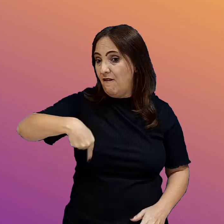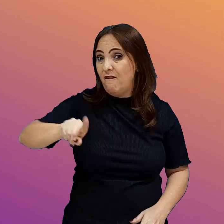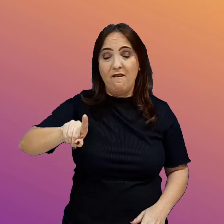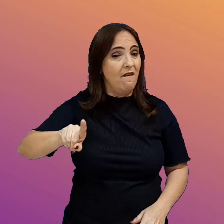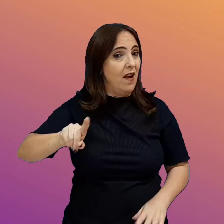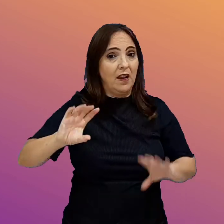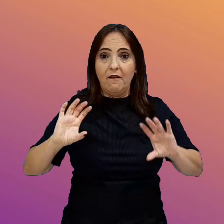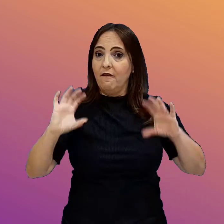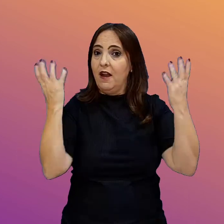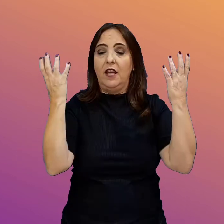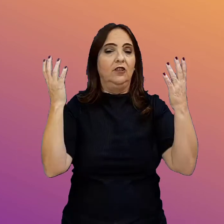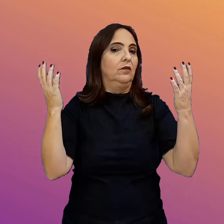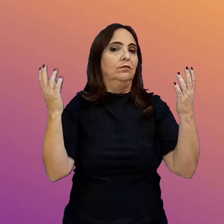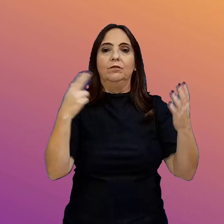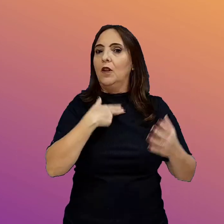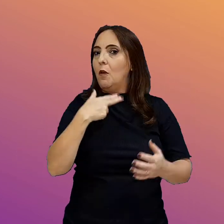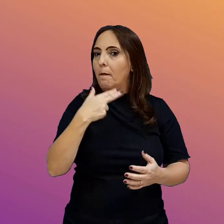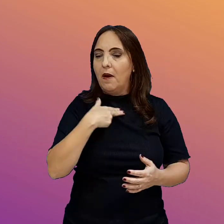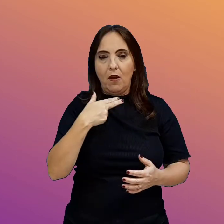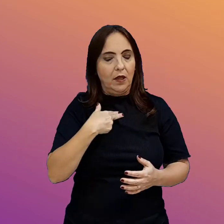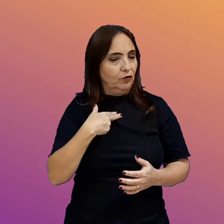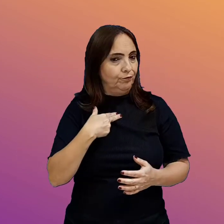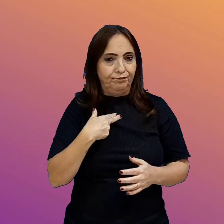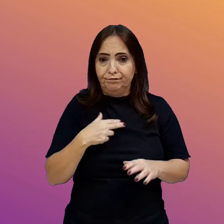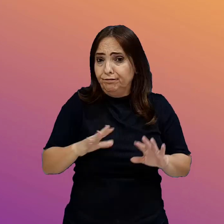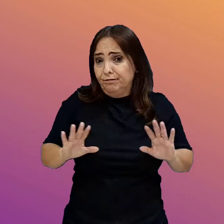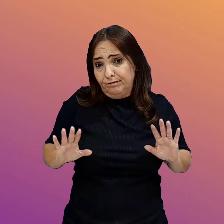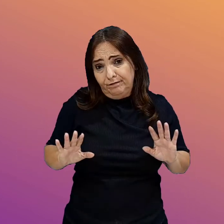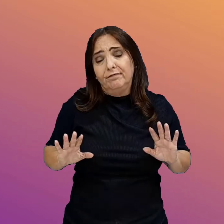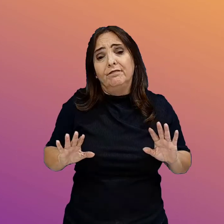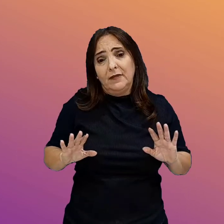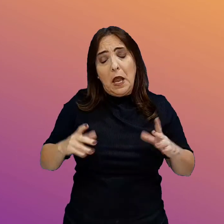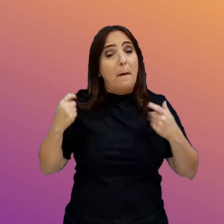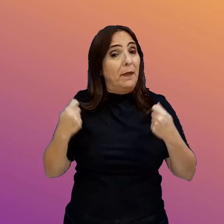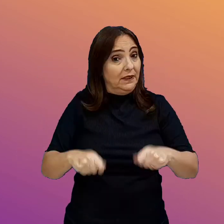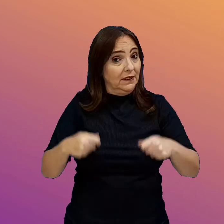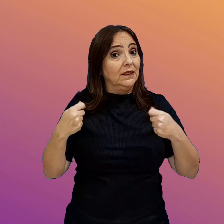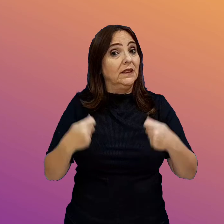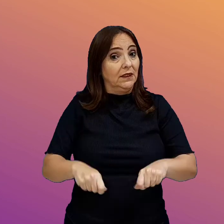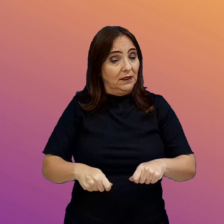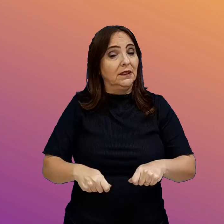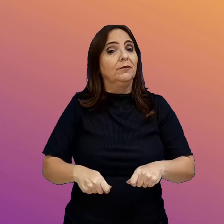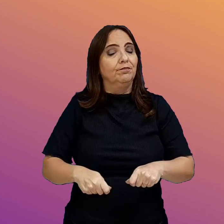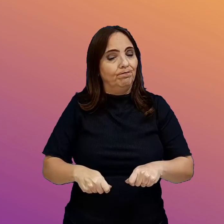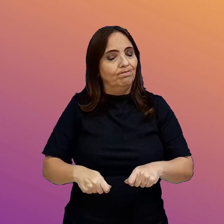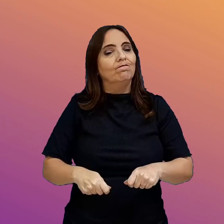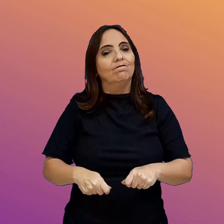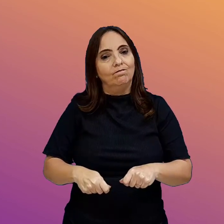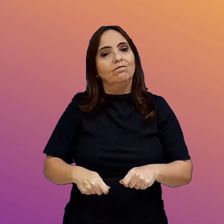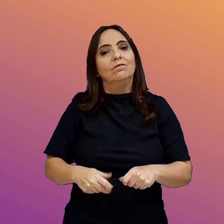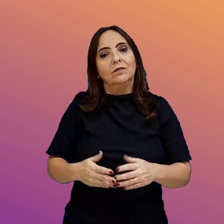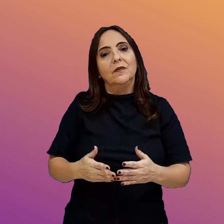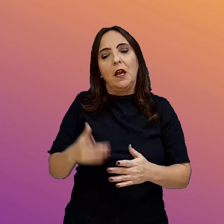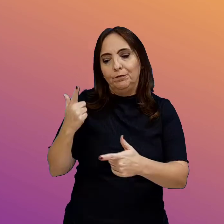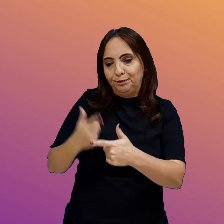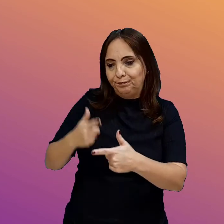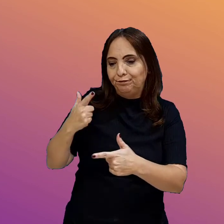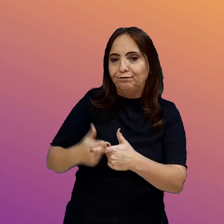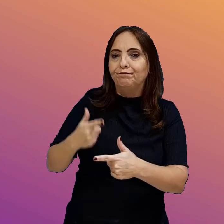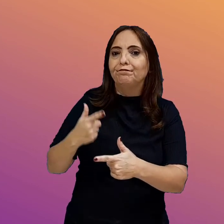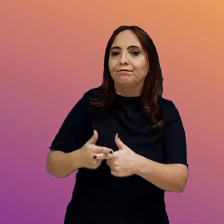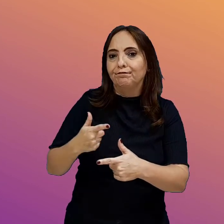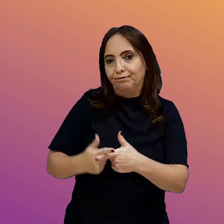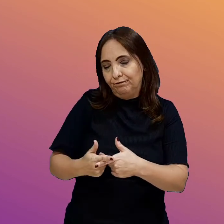com fulano ou com a fulana. Em alguns momentos é realmente necessário essa